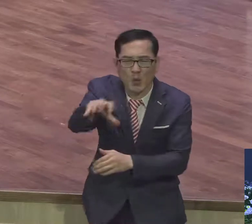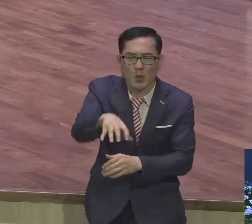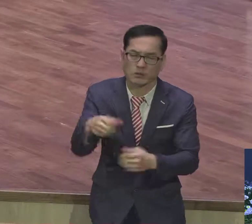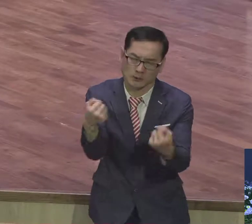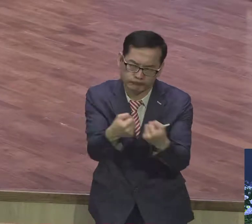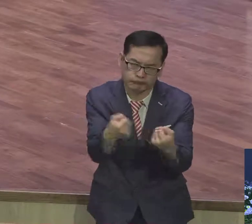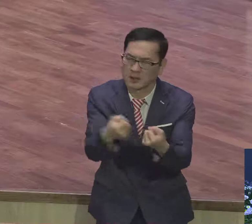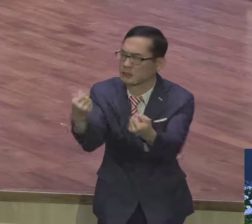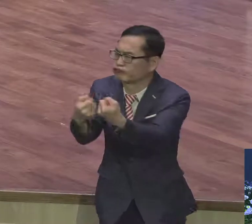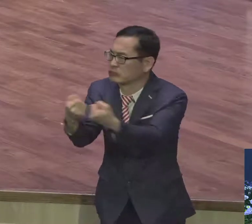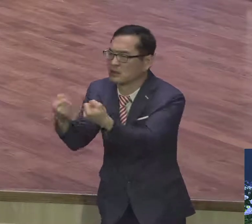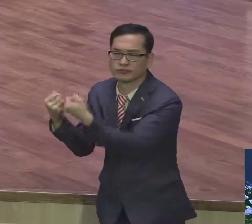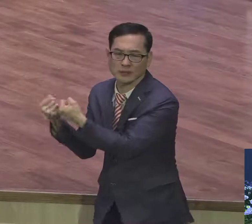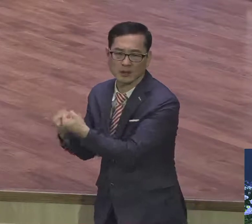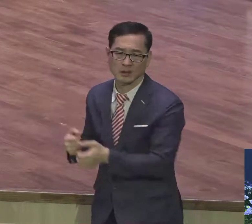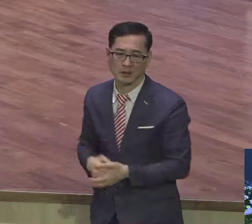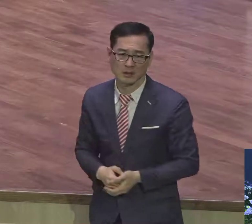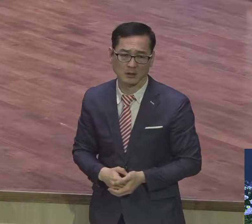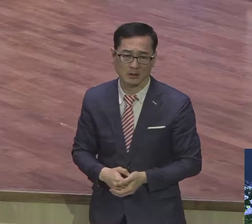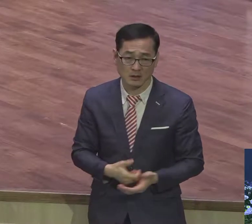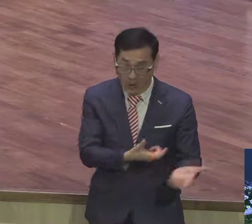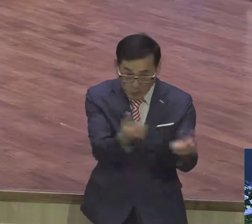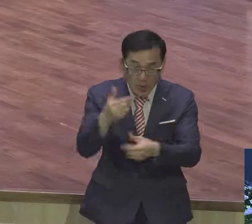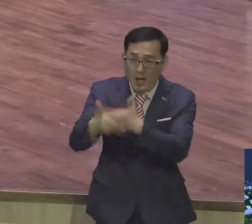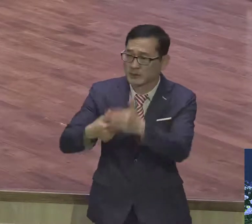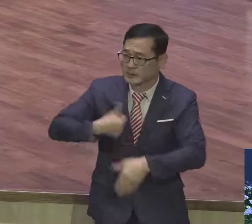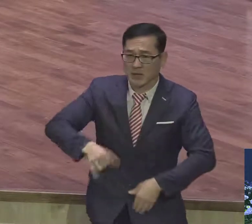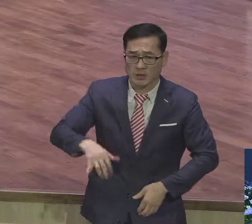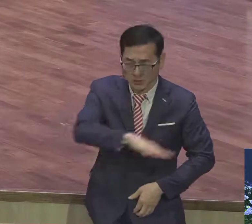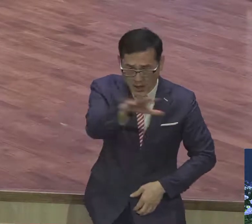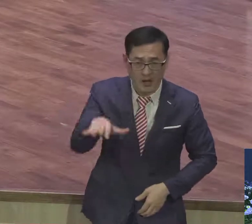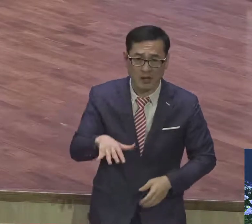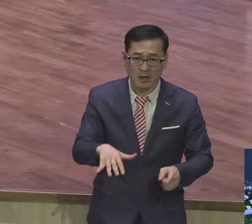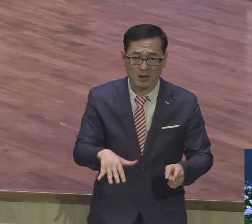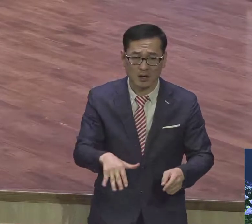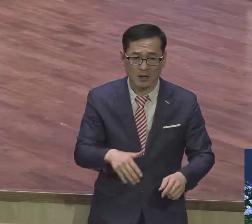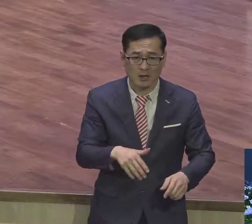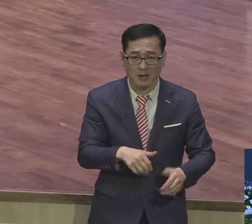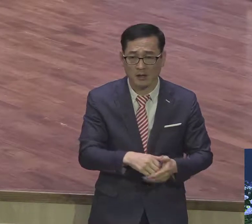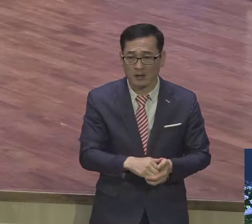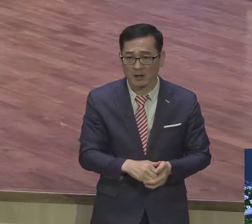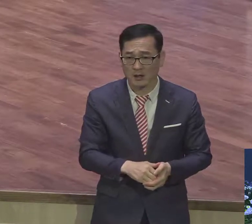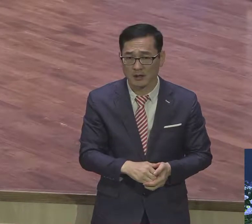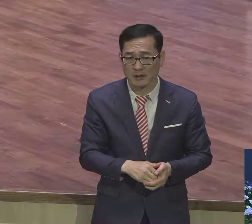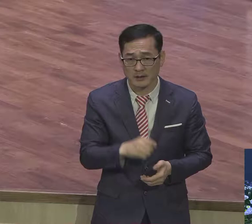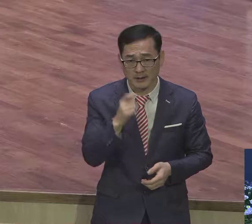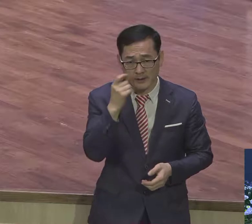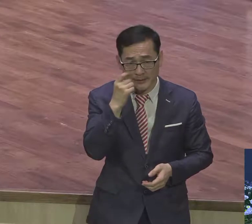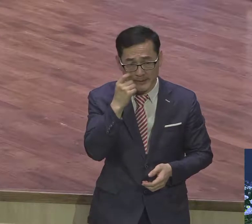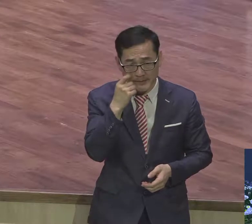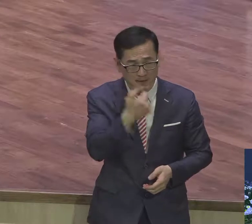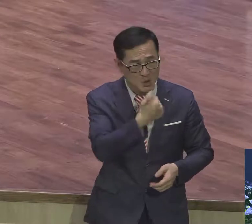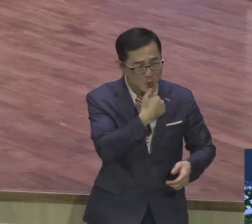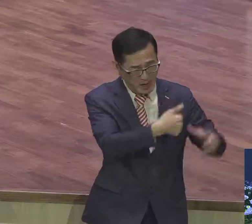교회들 구원받아 하나님의 자녀 외부에서 비법받으면서 내부에 분쟁이 많았어요